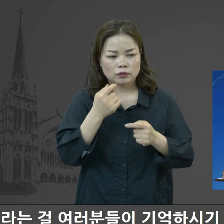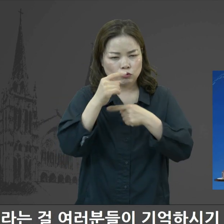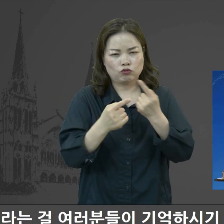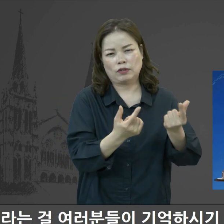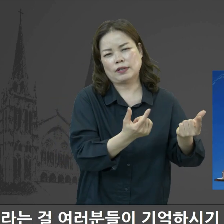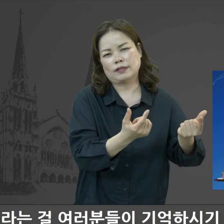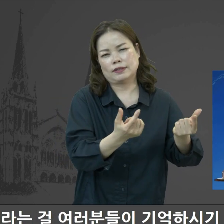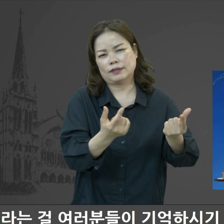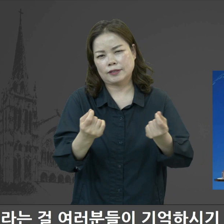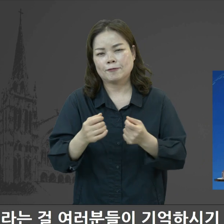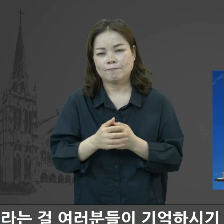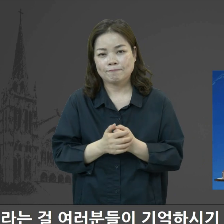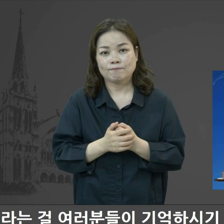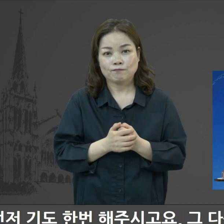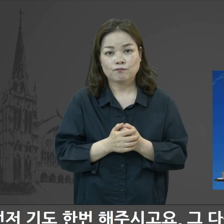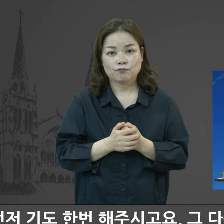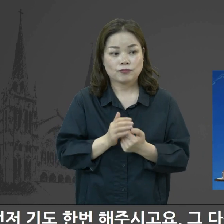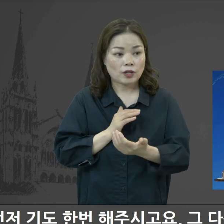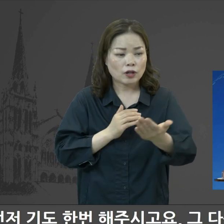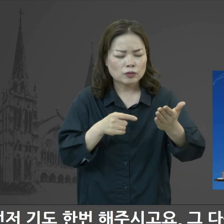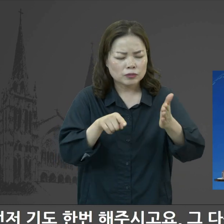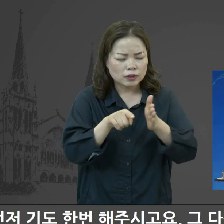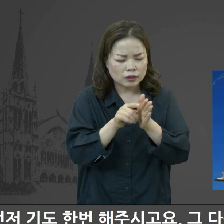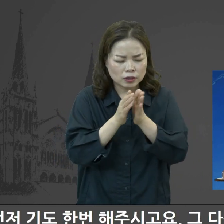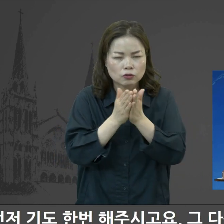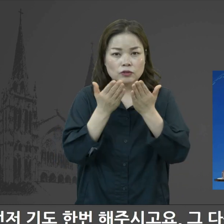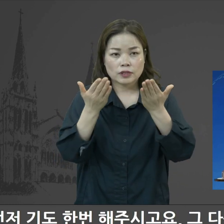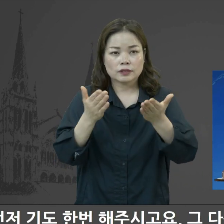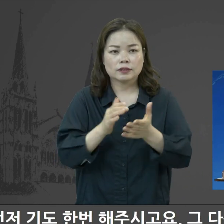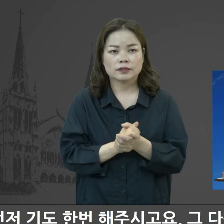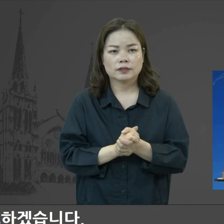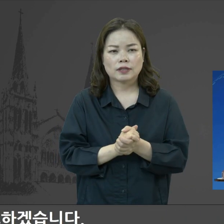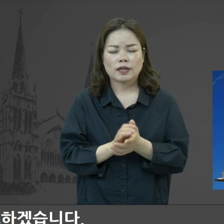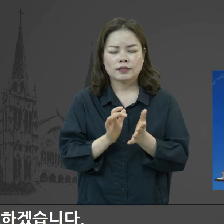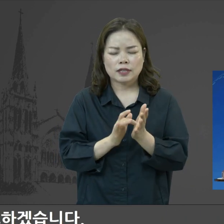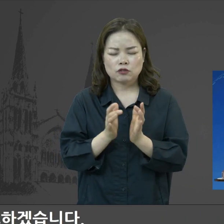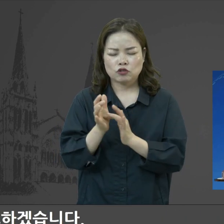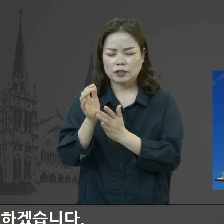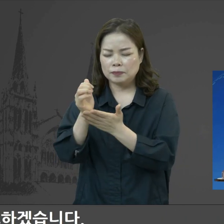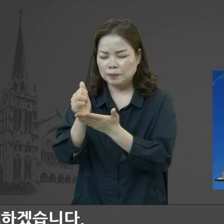한번 해주시고요. 그 다음에 제가 여러분들을 위해서 기도하겠습니다. 예수님,